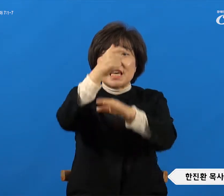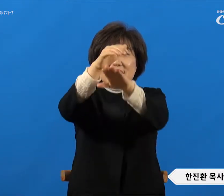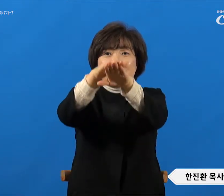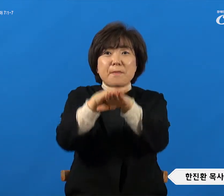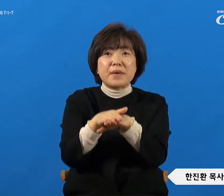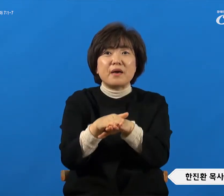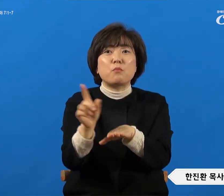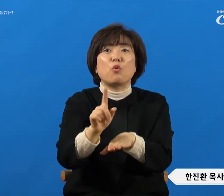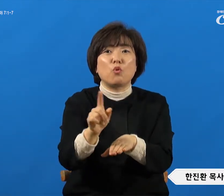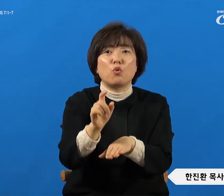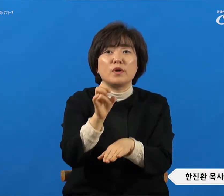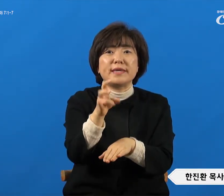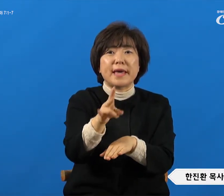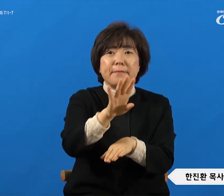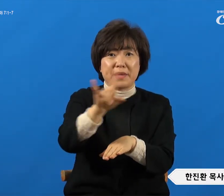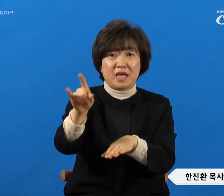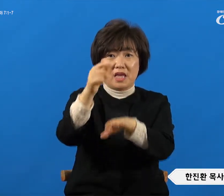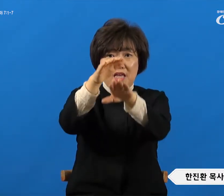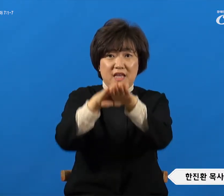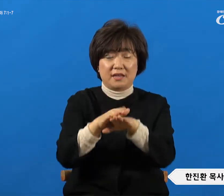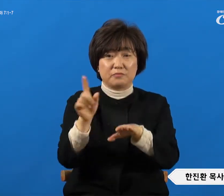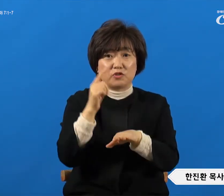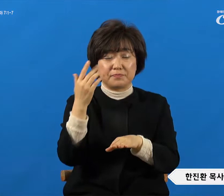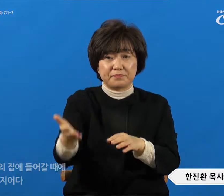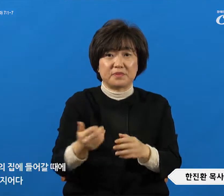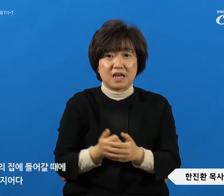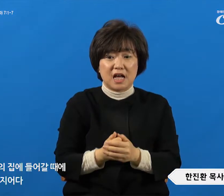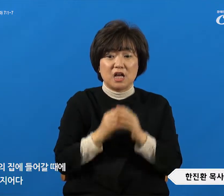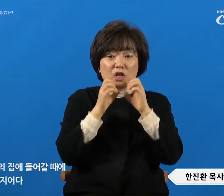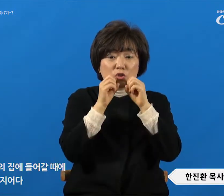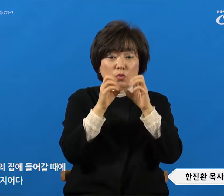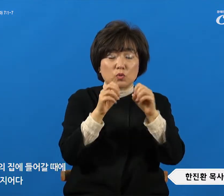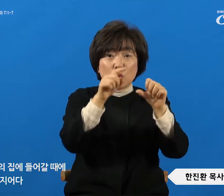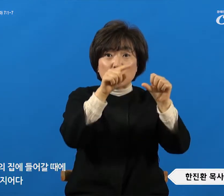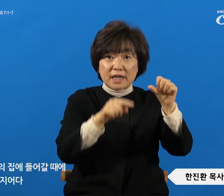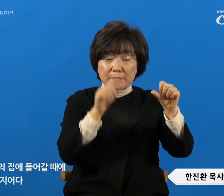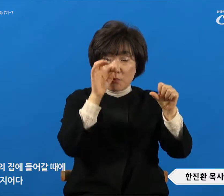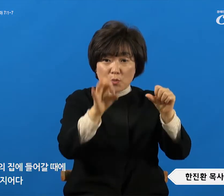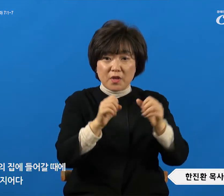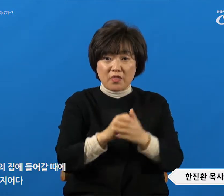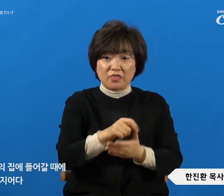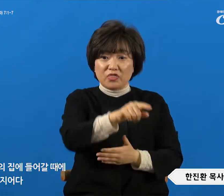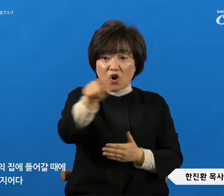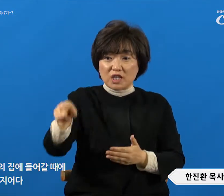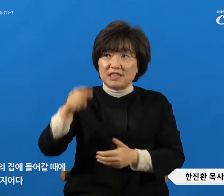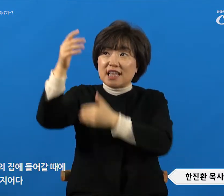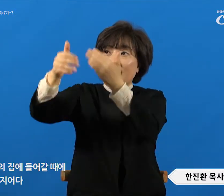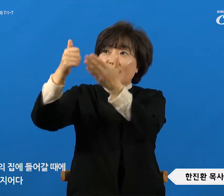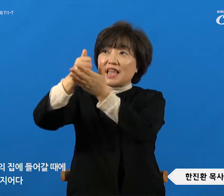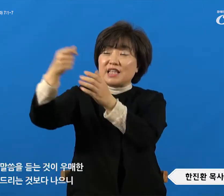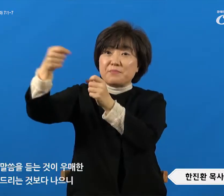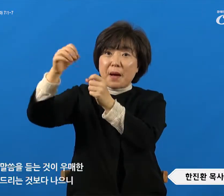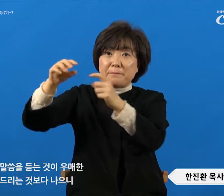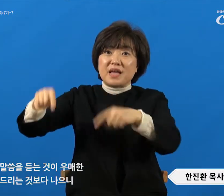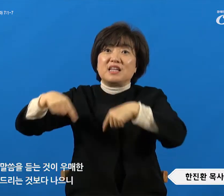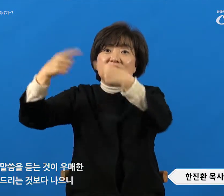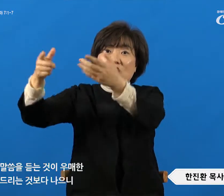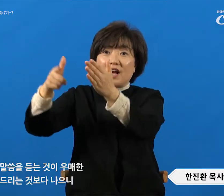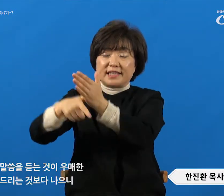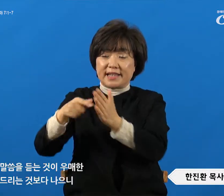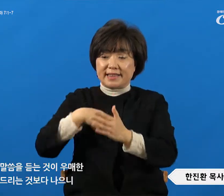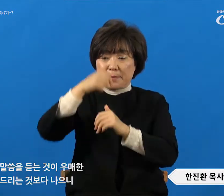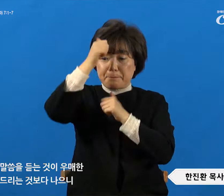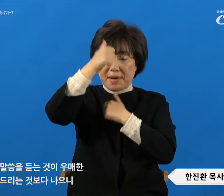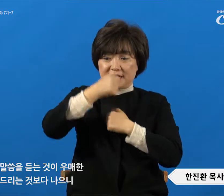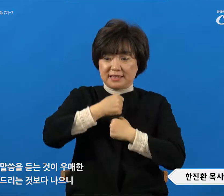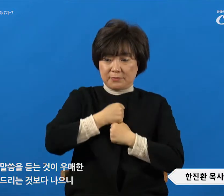예배가 무엇입니까? 전도서 5장 1절에 보면 너는 하나님 앞으로 들어갈 때에 내 발을